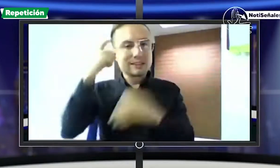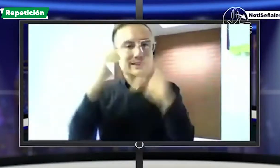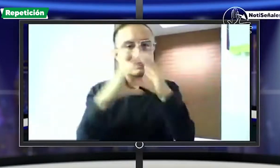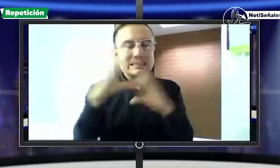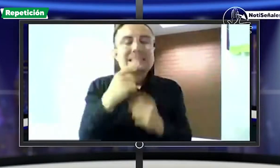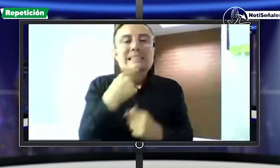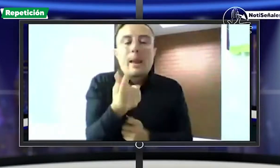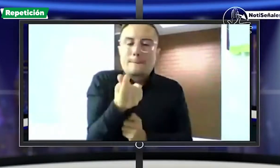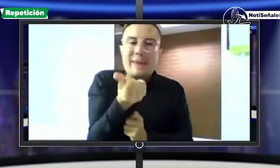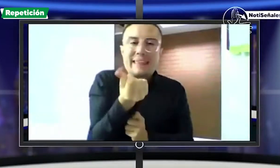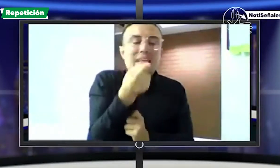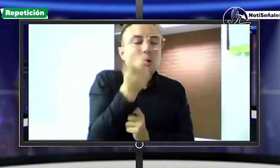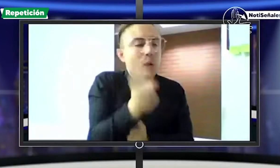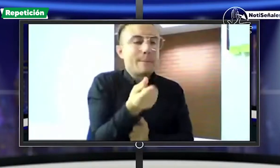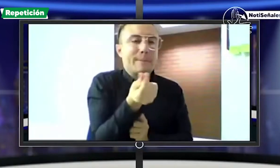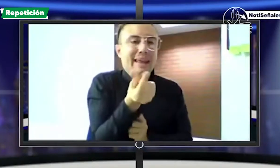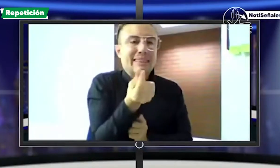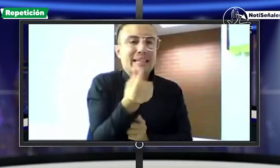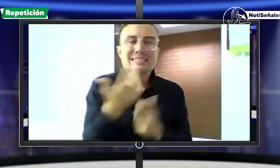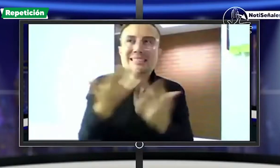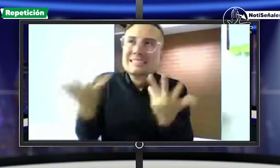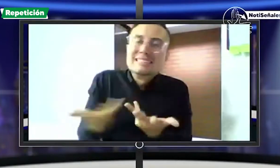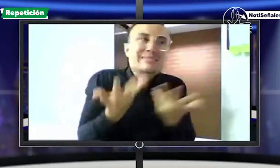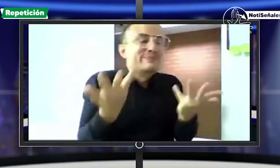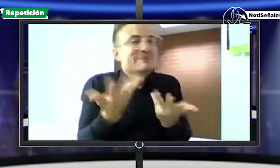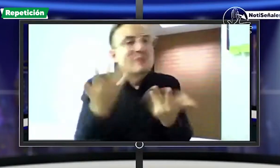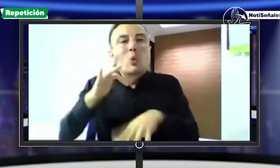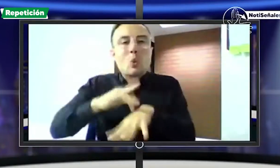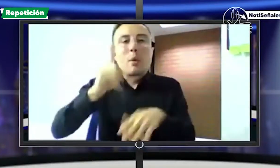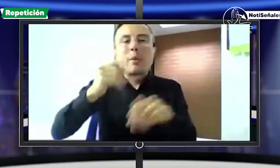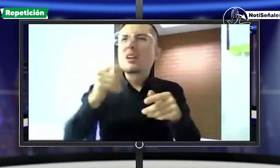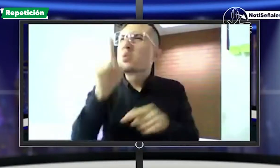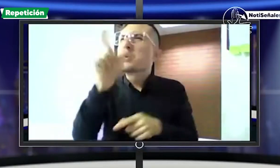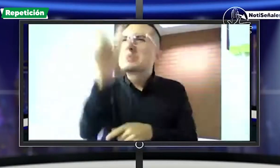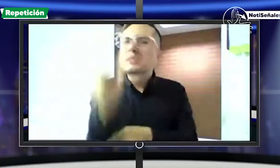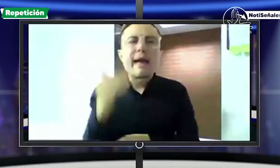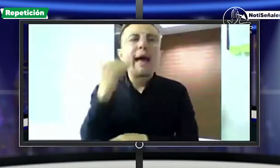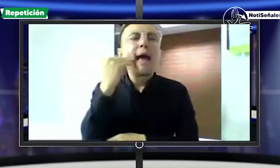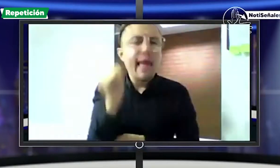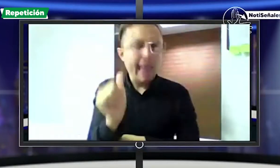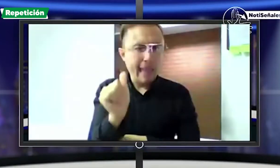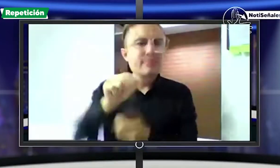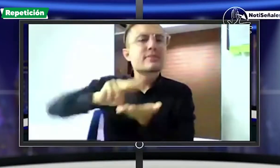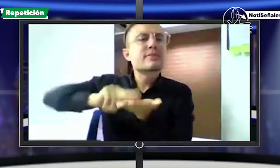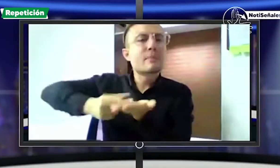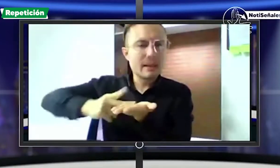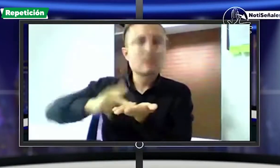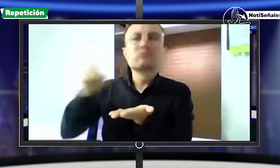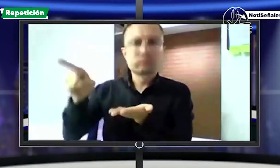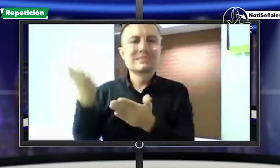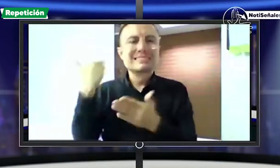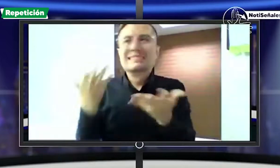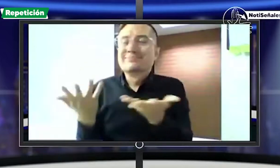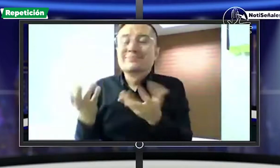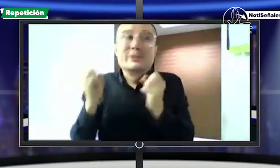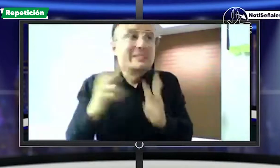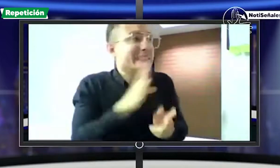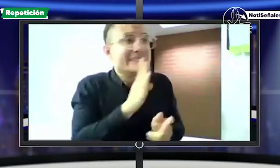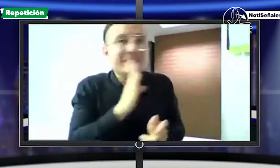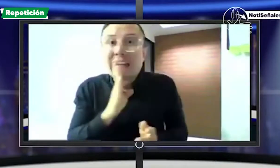tampoco me siento cómodo con esta situación pero la verdad es que pues es lo que me ponen a hacer en mi trabajo. Entonces